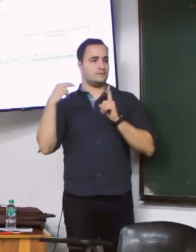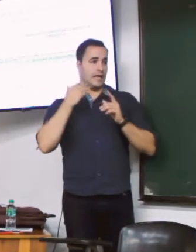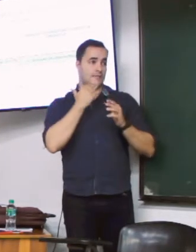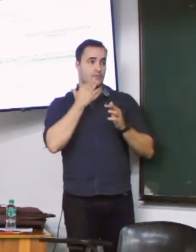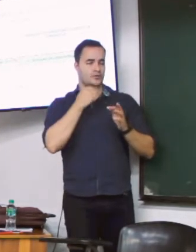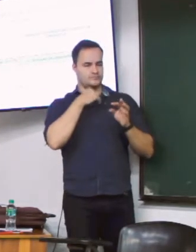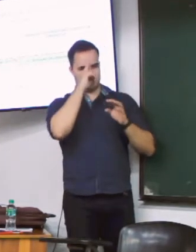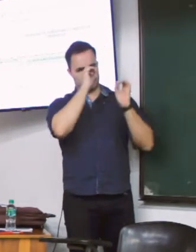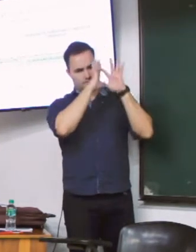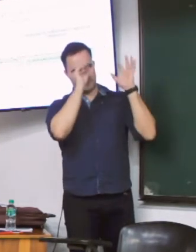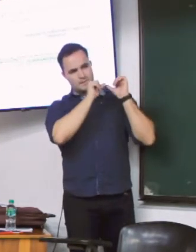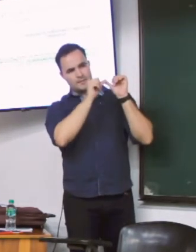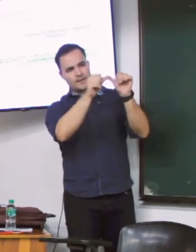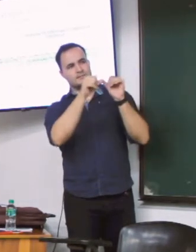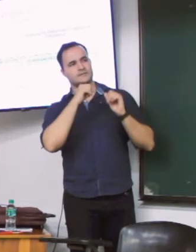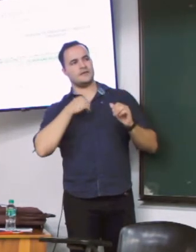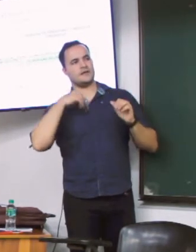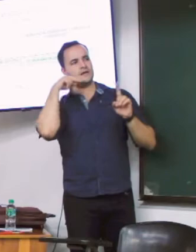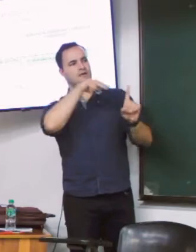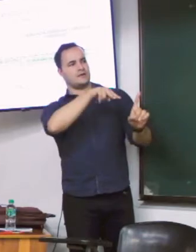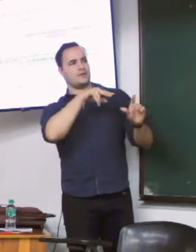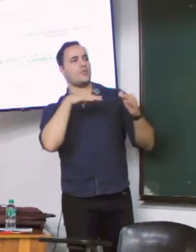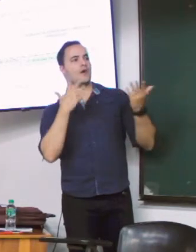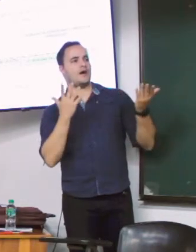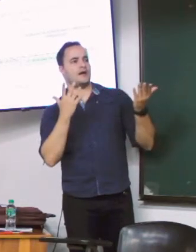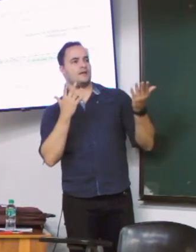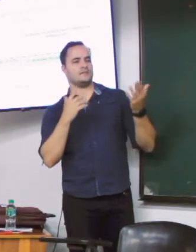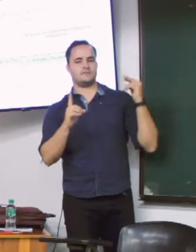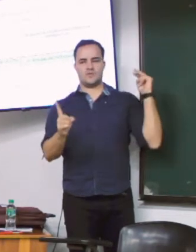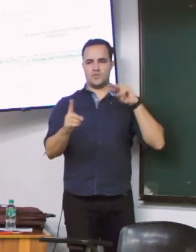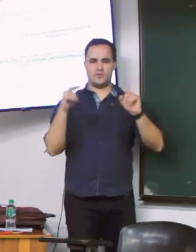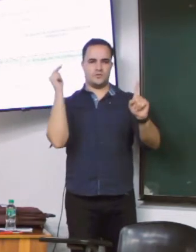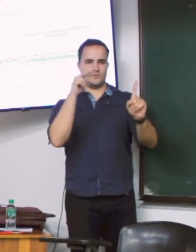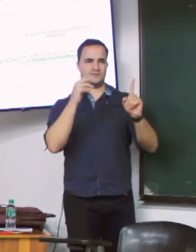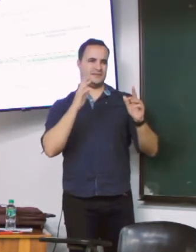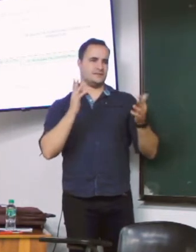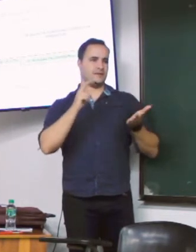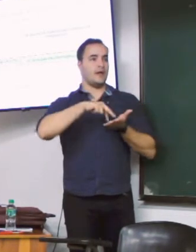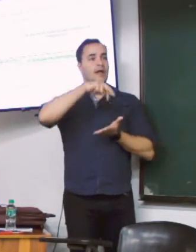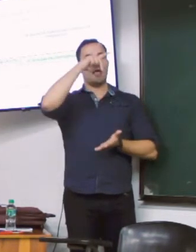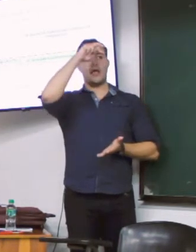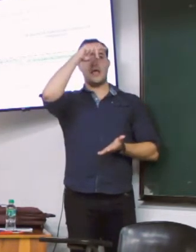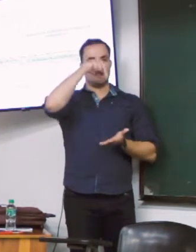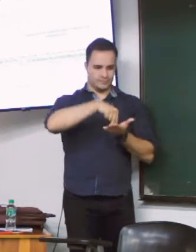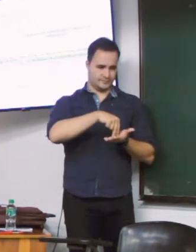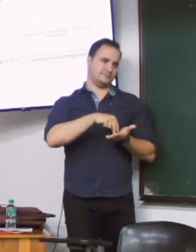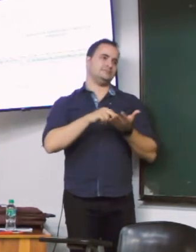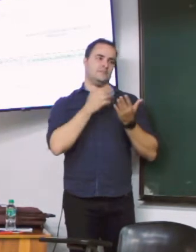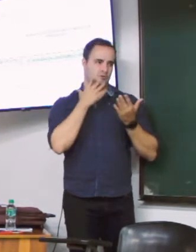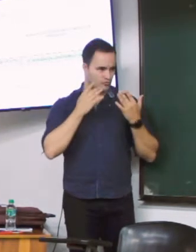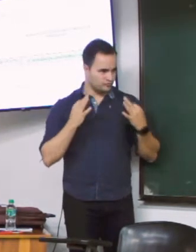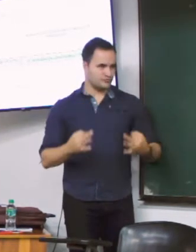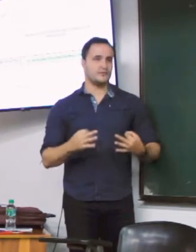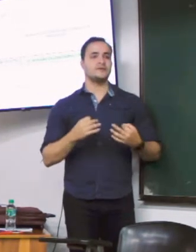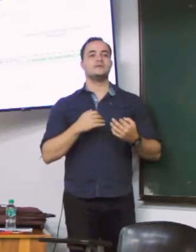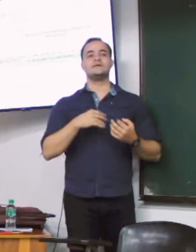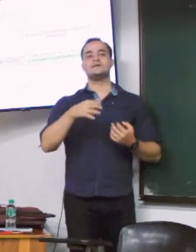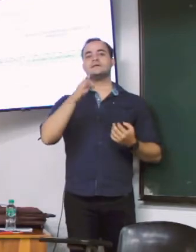¿sí? Desde qué lugar la estamos leyendo, como para ir poniéndonos polvo a tierra. Voluntarios para